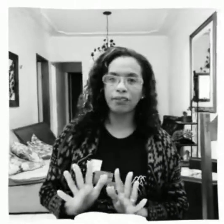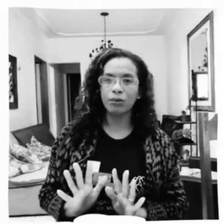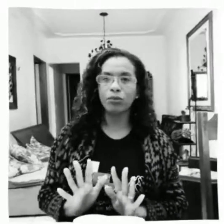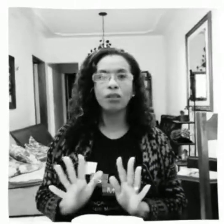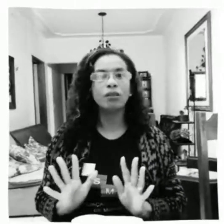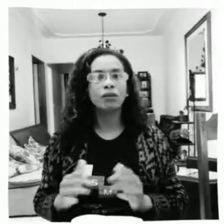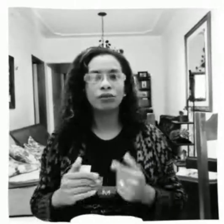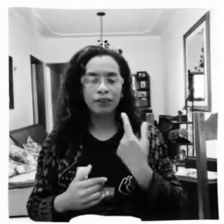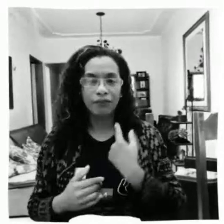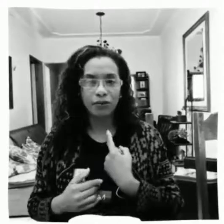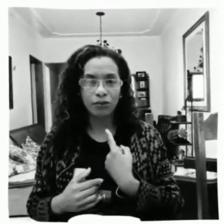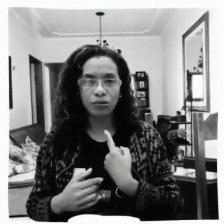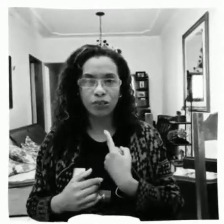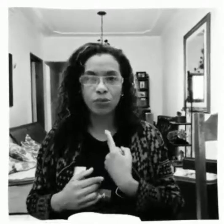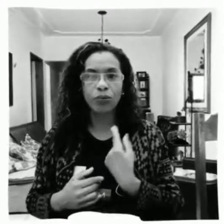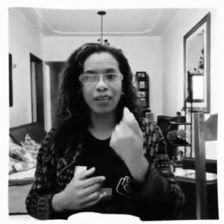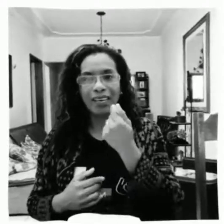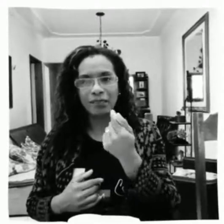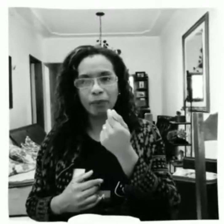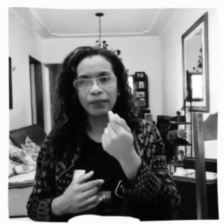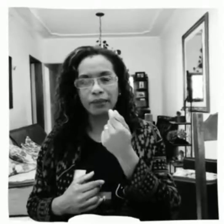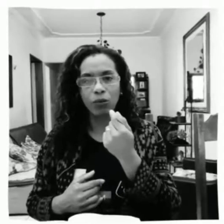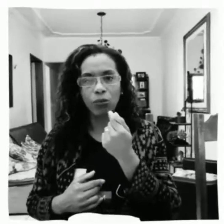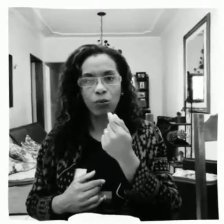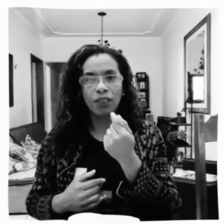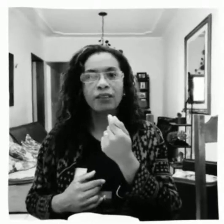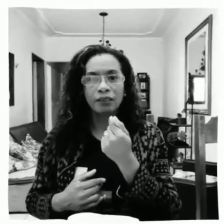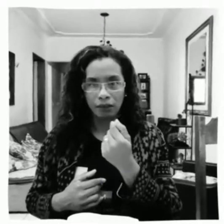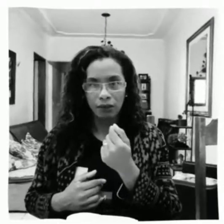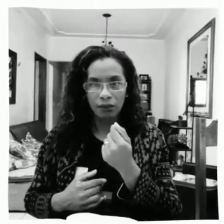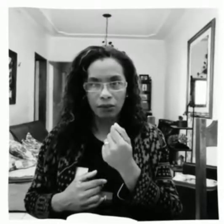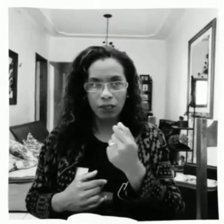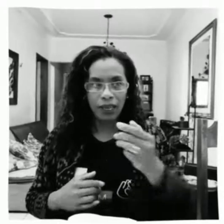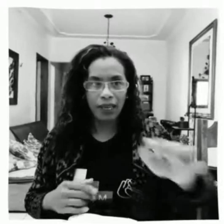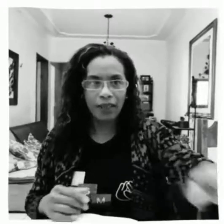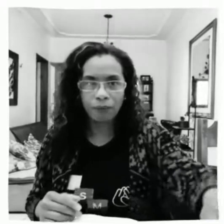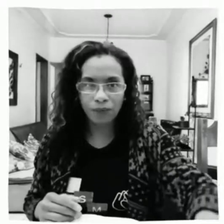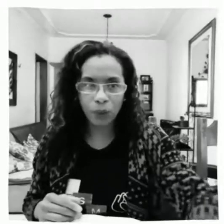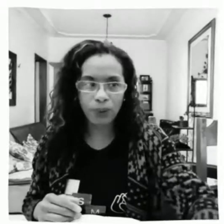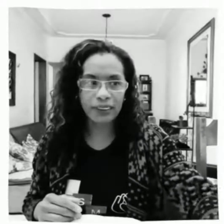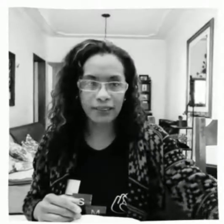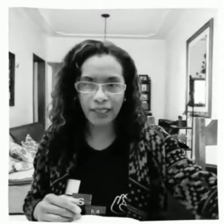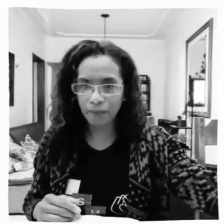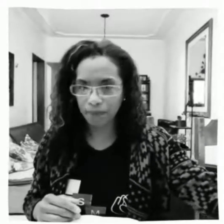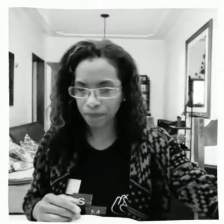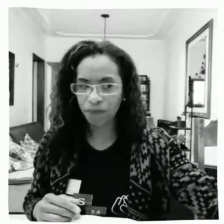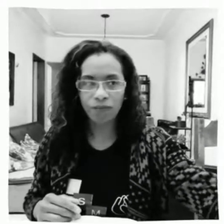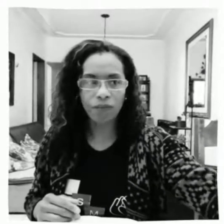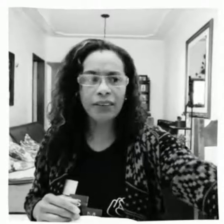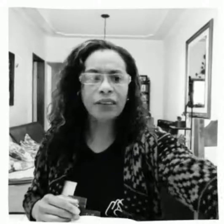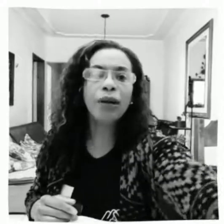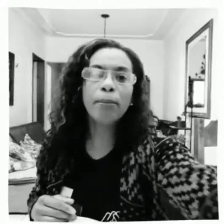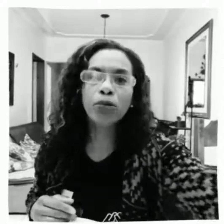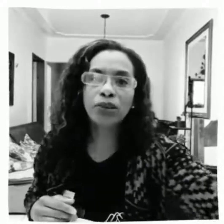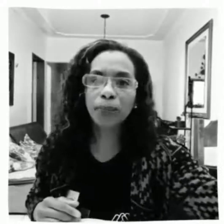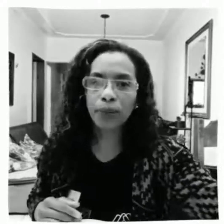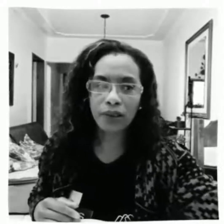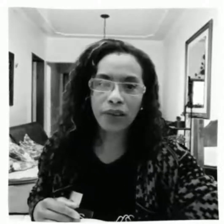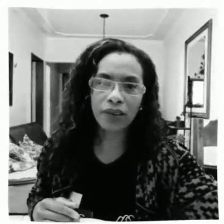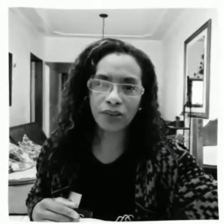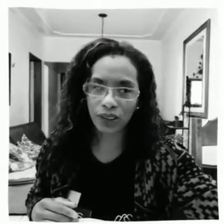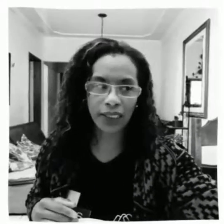pausa a vírgula, você faz tudo na sua expressão. Ok? Deu para entender? Então é